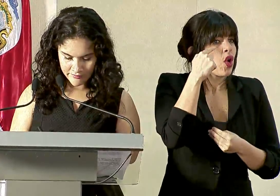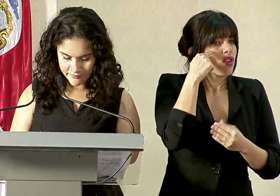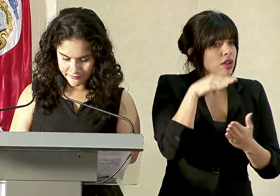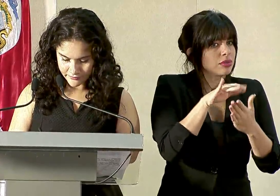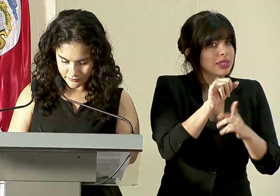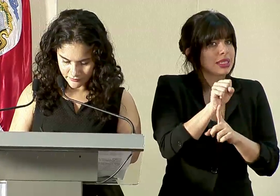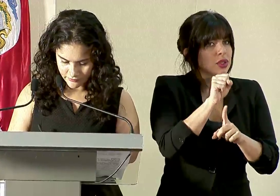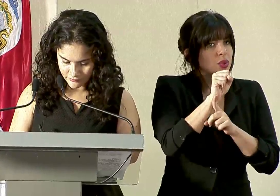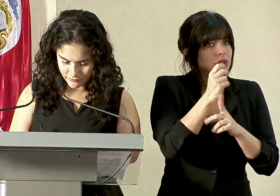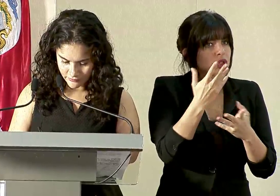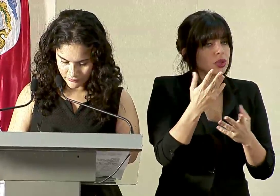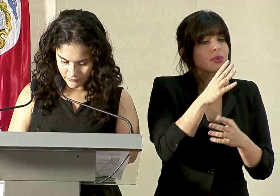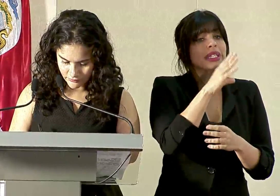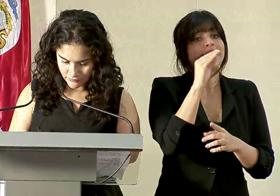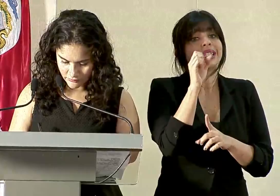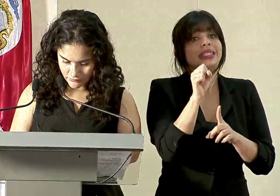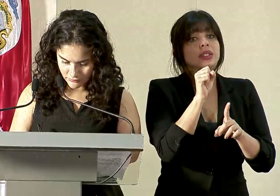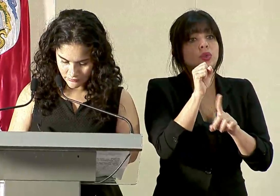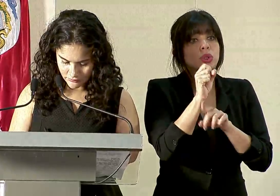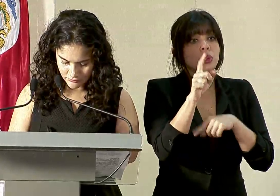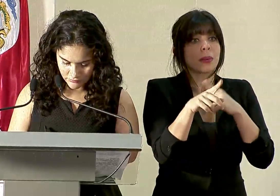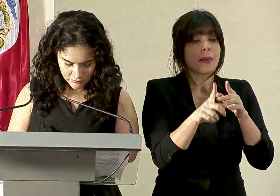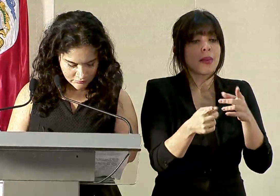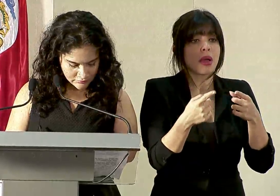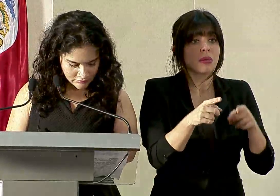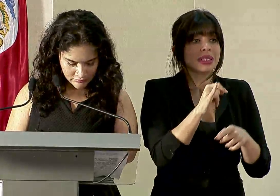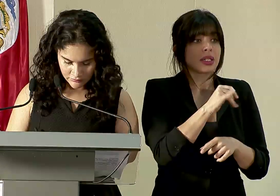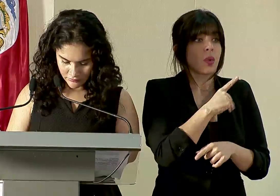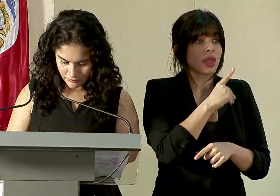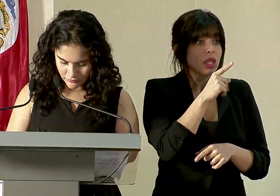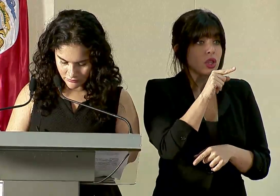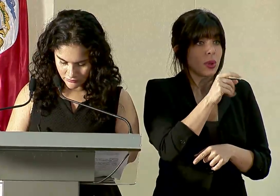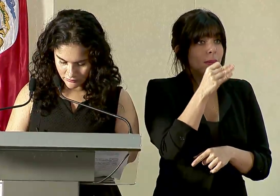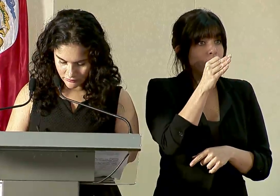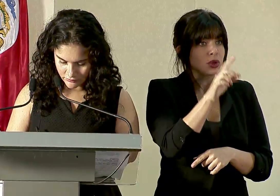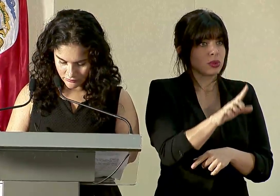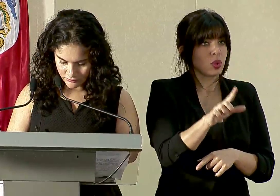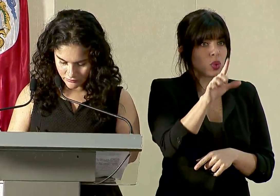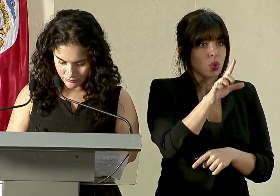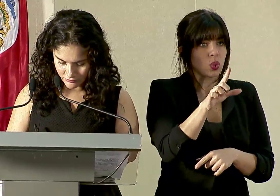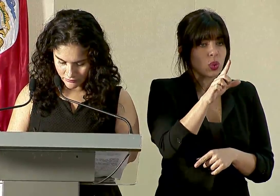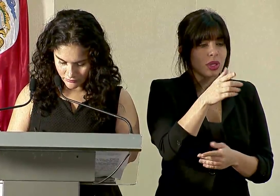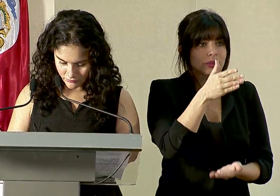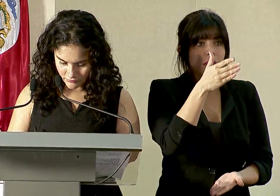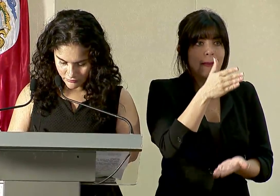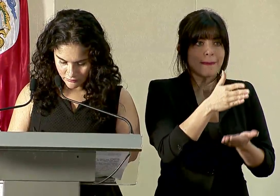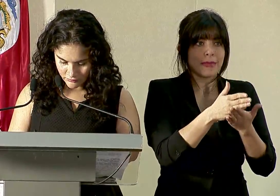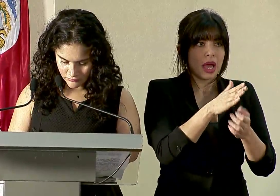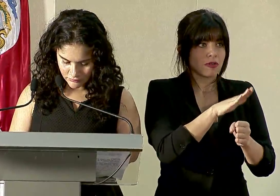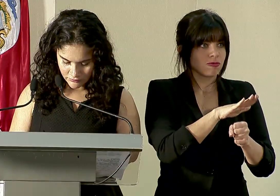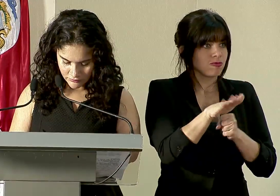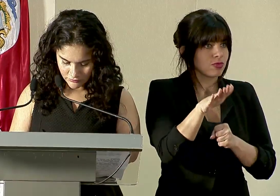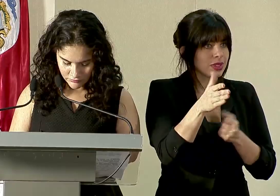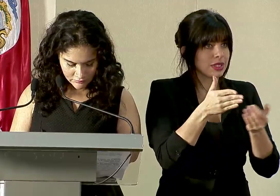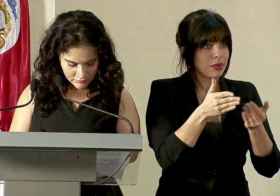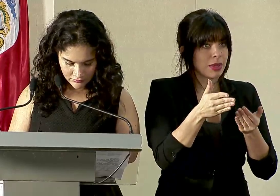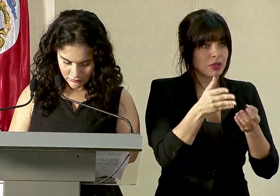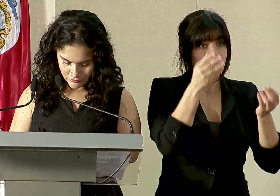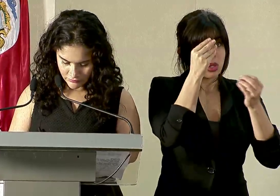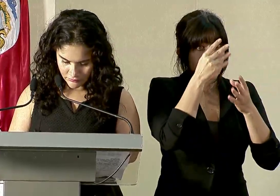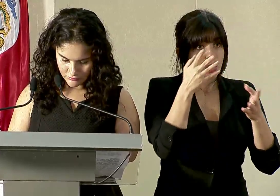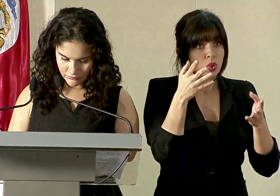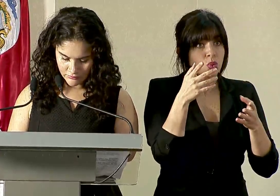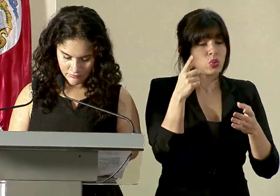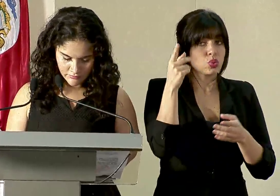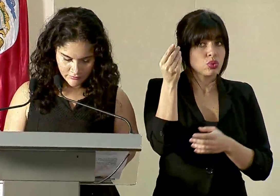ante esta situación y la situación que se va a presentar en el San Juan de Dios el próximo lunes un paro total un anuncio que